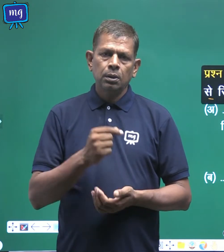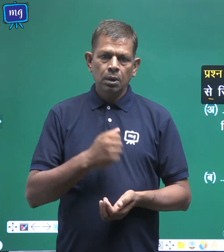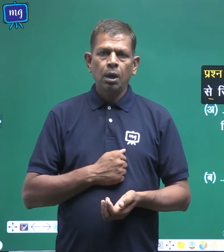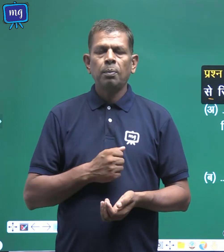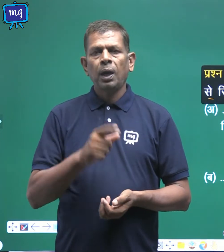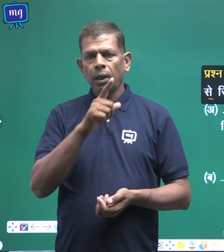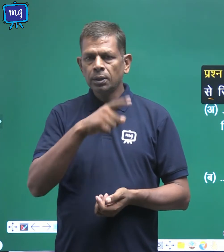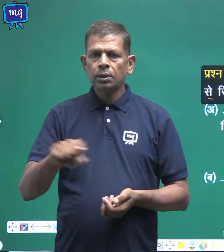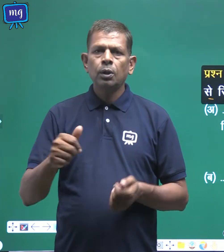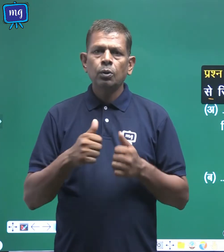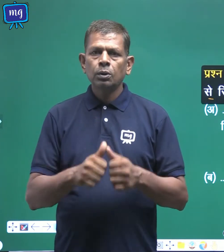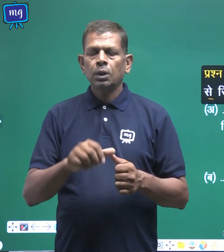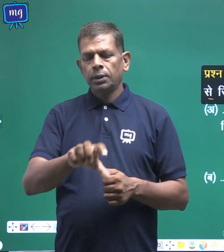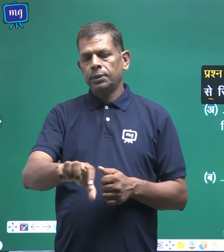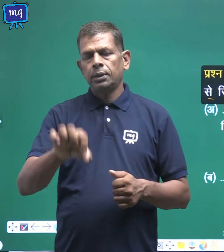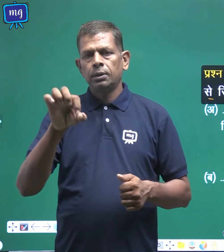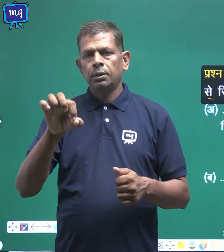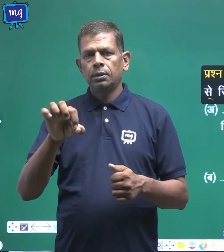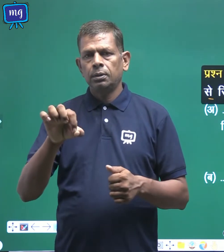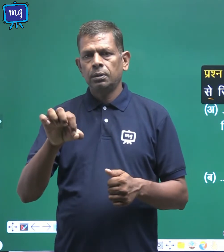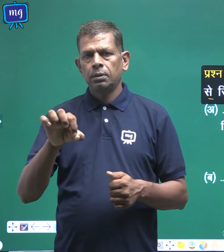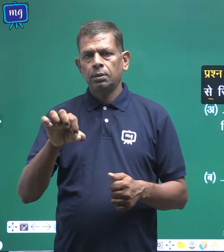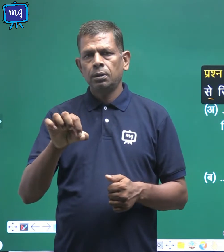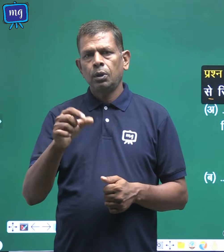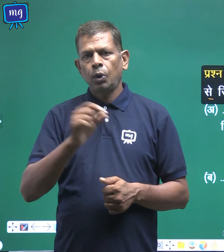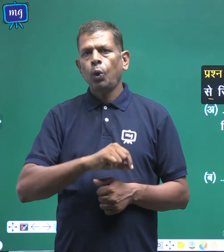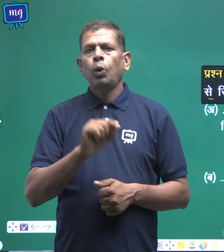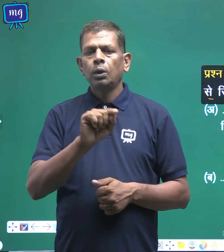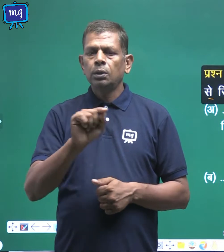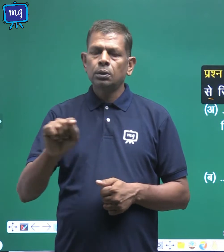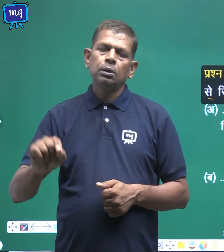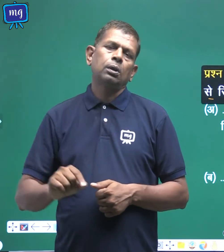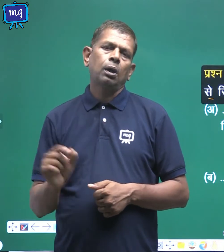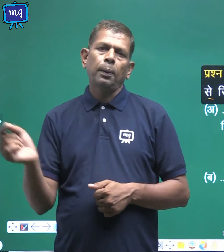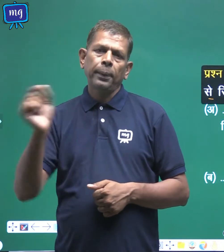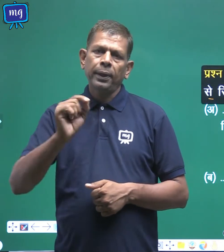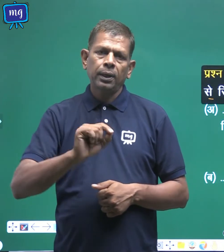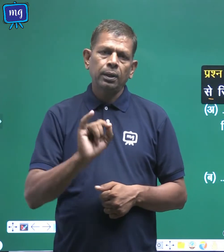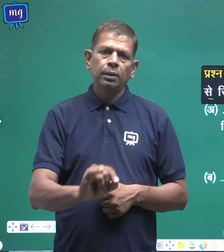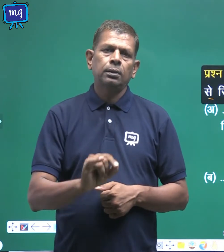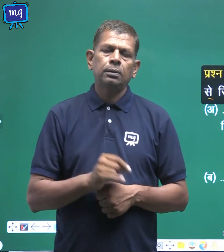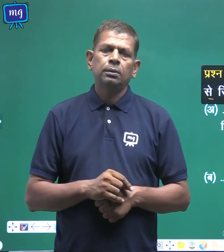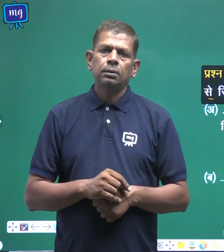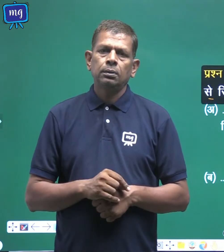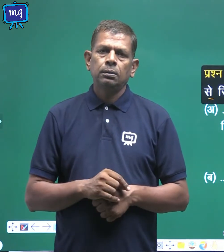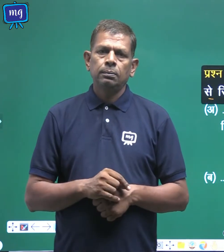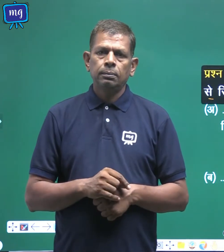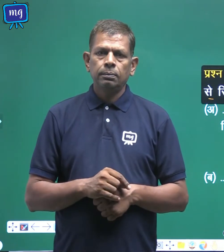हमें सही उत्तर का चयन करना है और रिक्त स्थान भरने हैं।